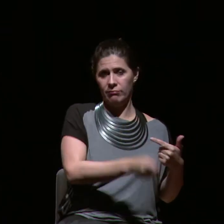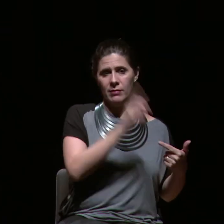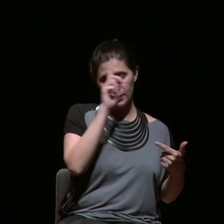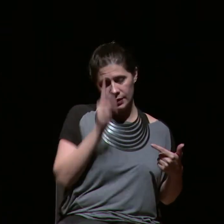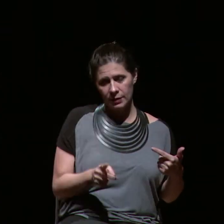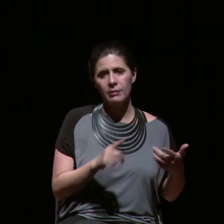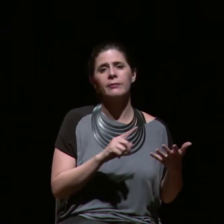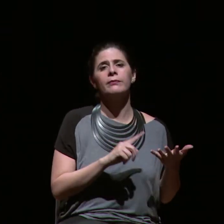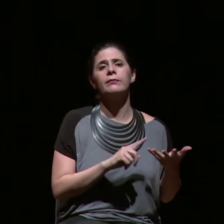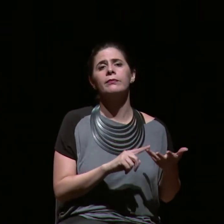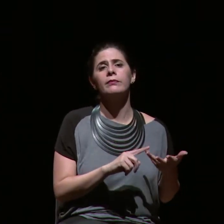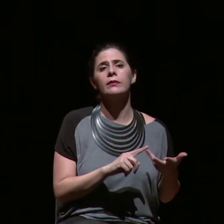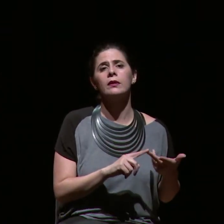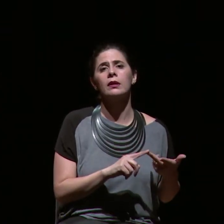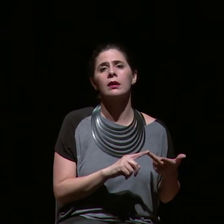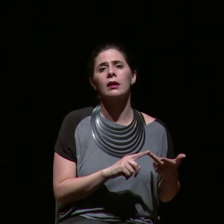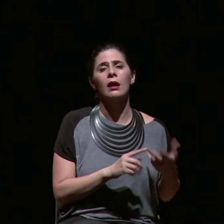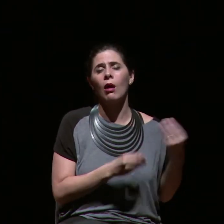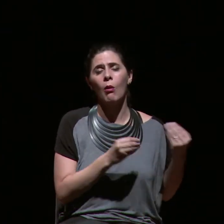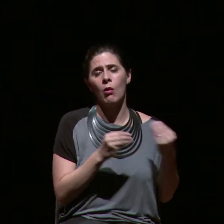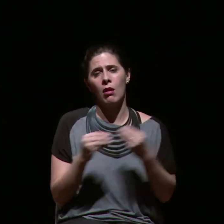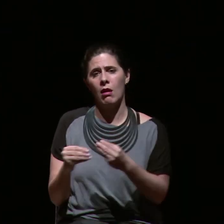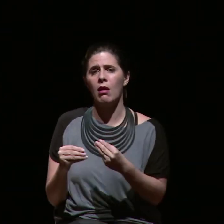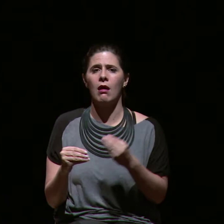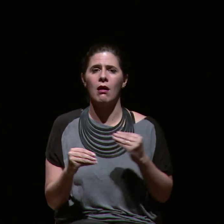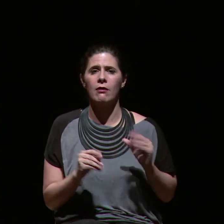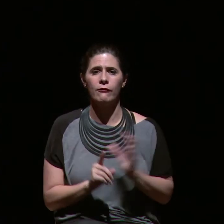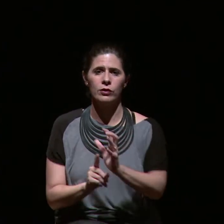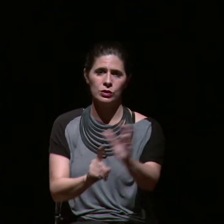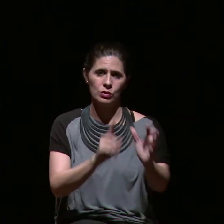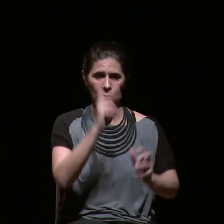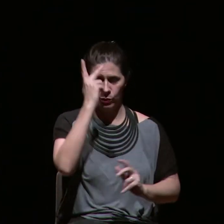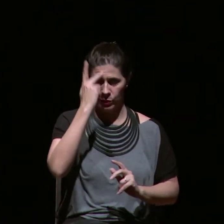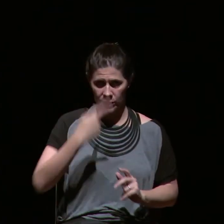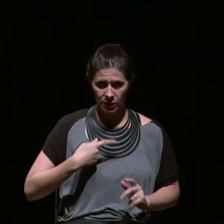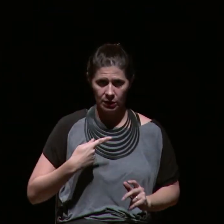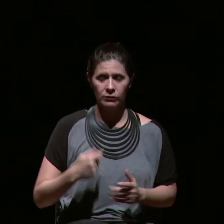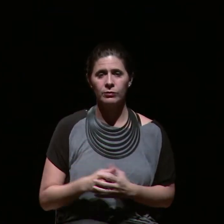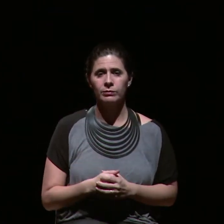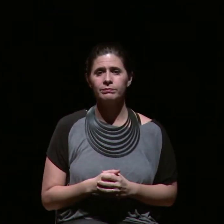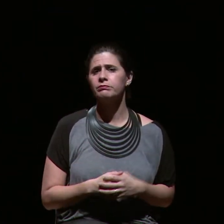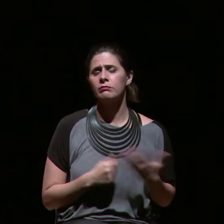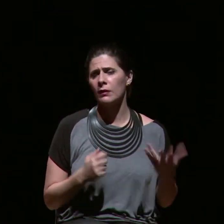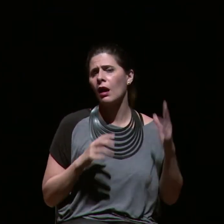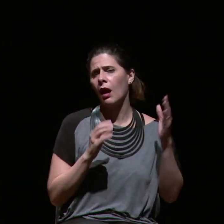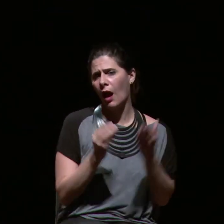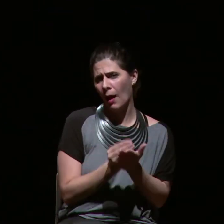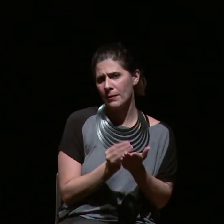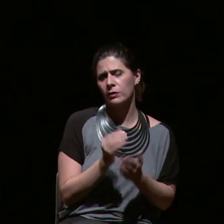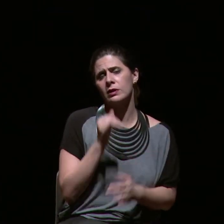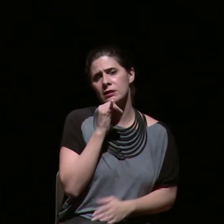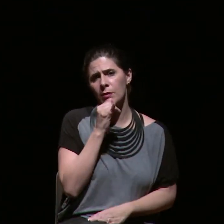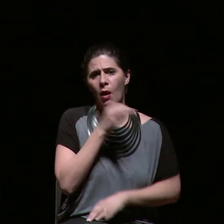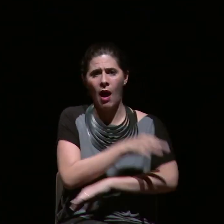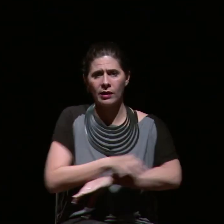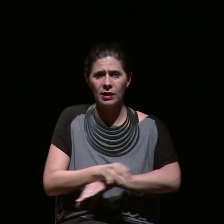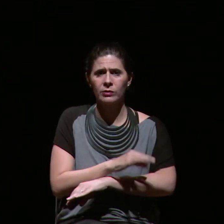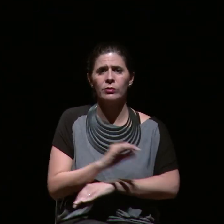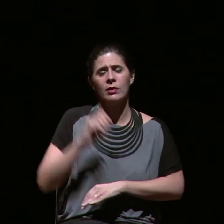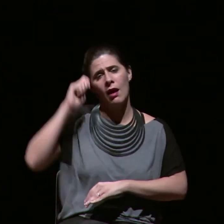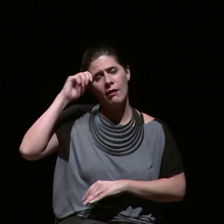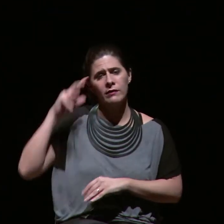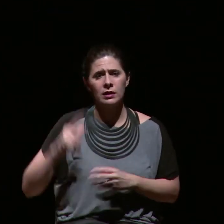alguns capítulos, textos desse livro, por exemplo, são a arquitetura africana, a comunicação à distância, a engenharia